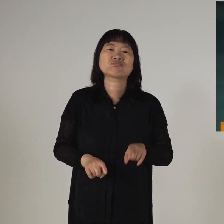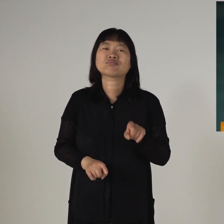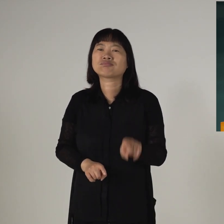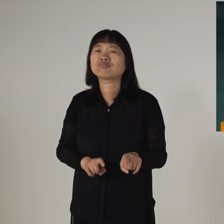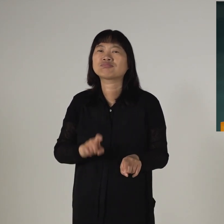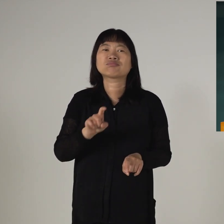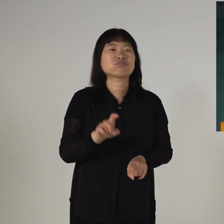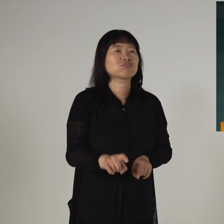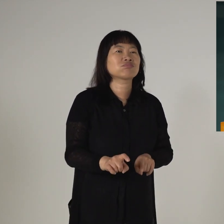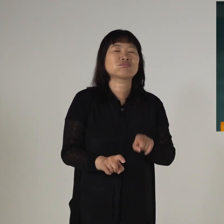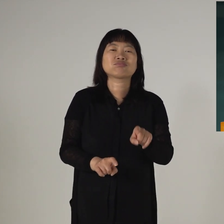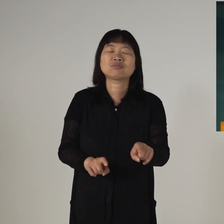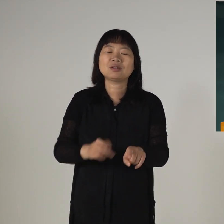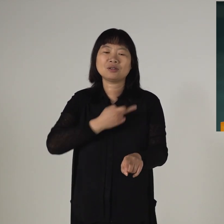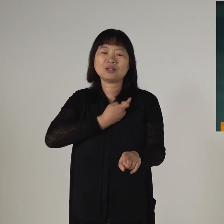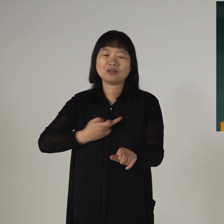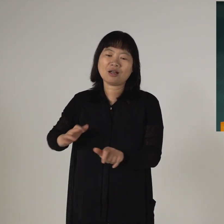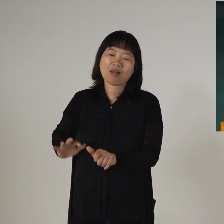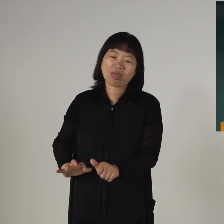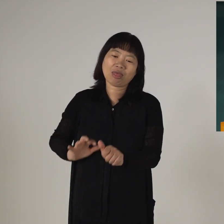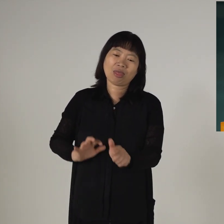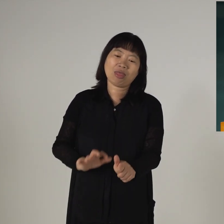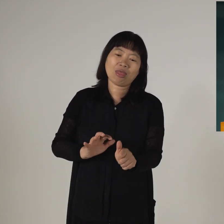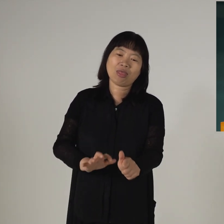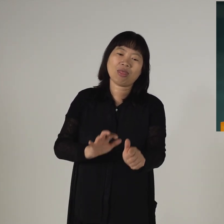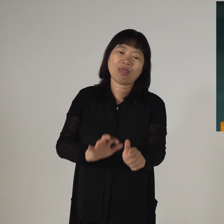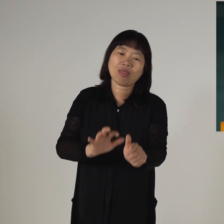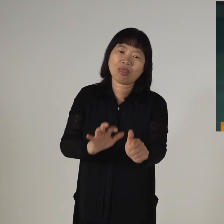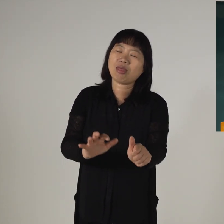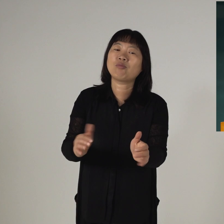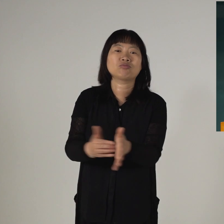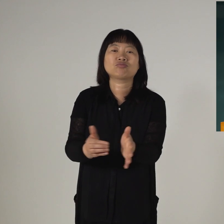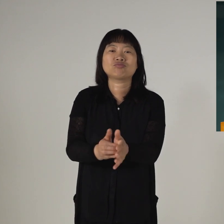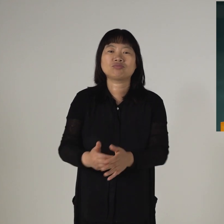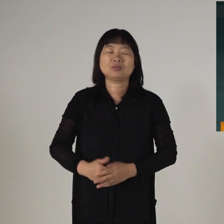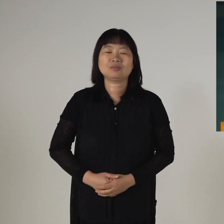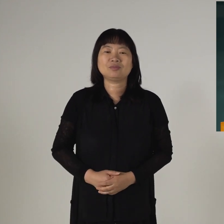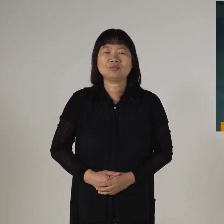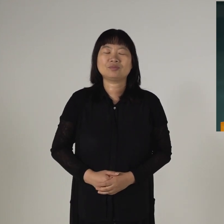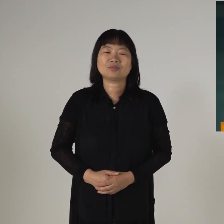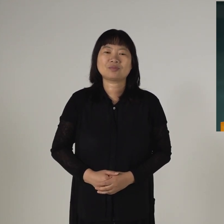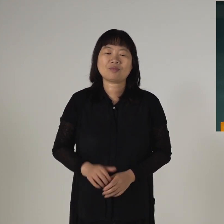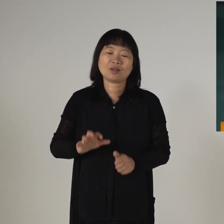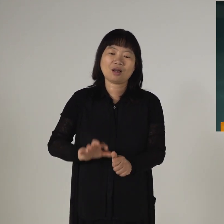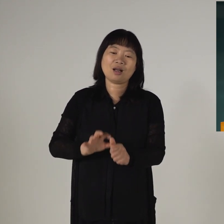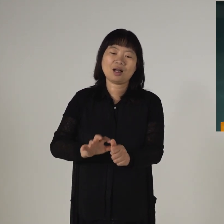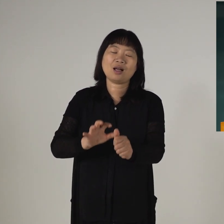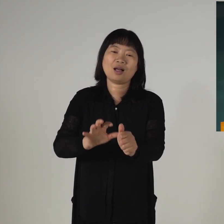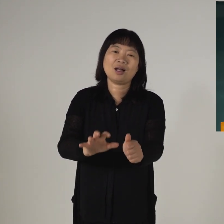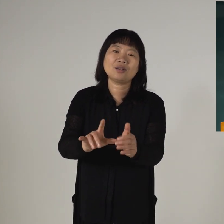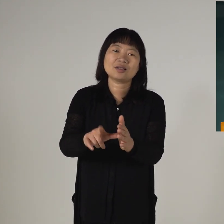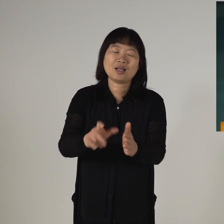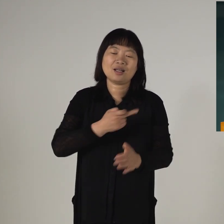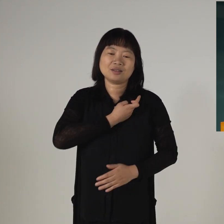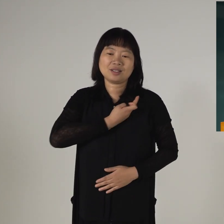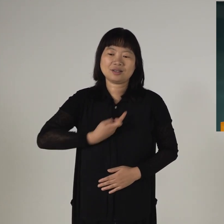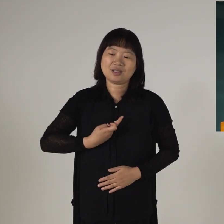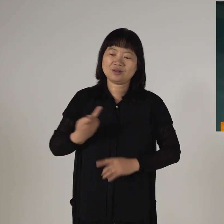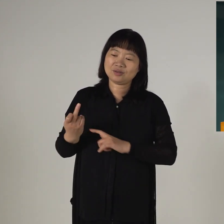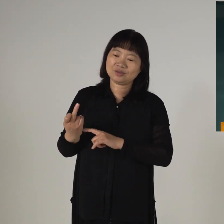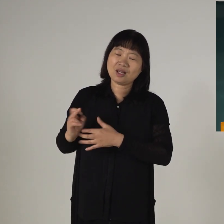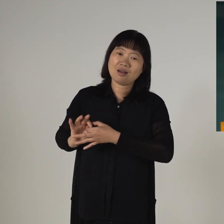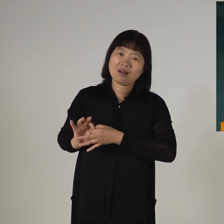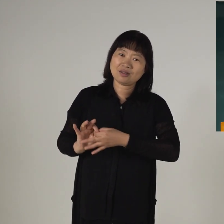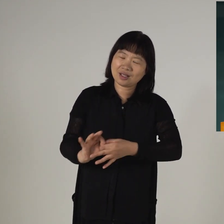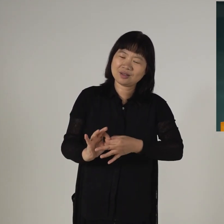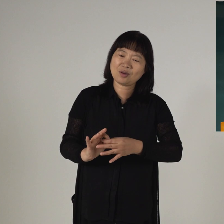그냥 자기네들이 따라만 가는 처지예요. 여기뿐만 아니라 그 따라가는 내내 이 제자들은 길에서